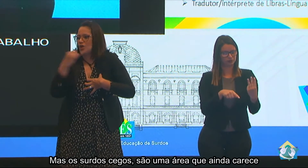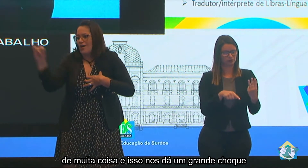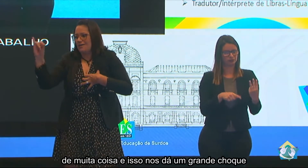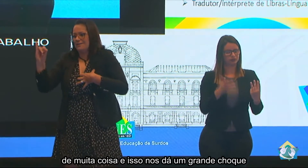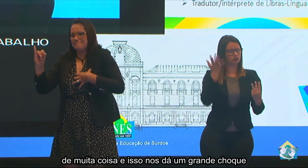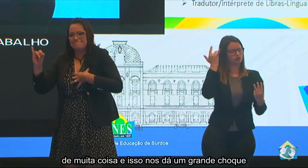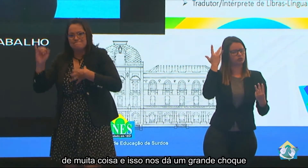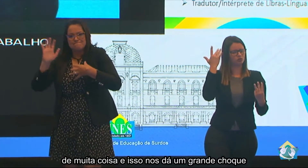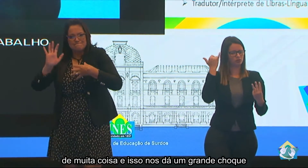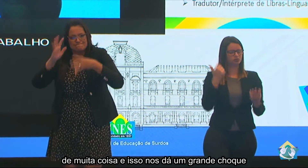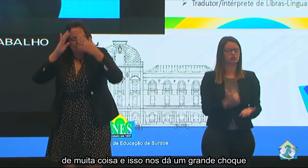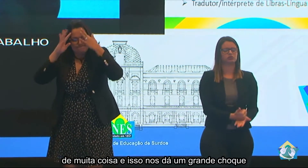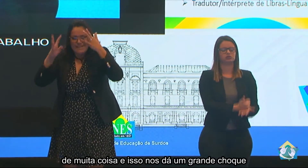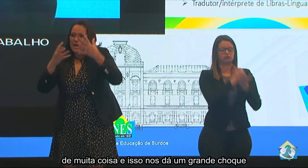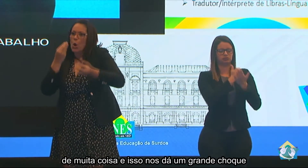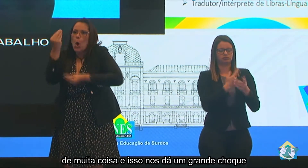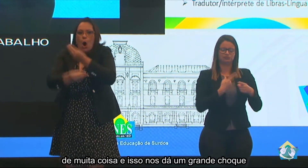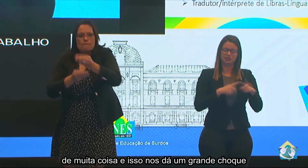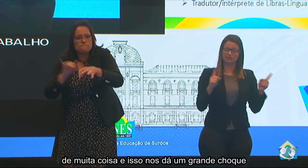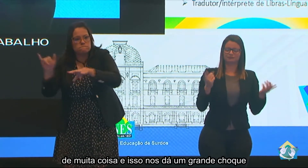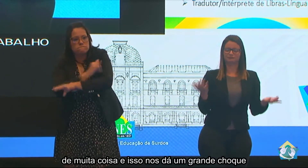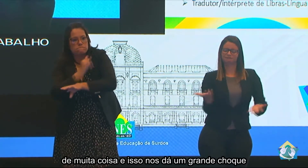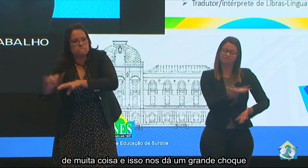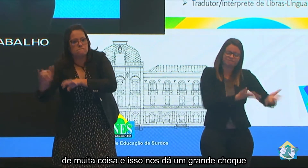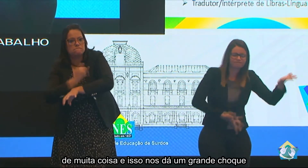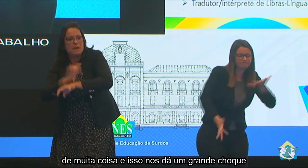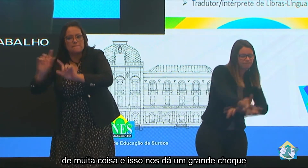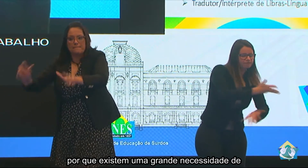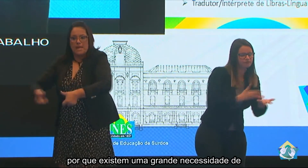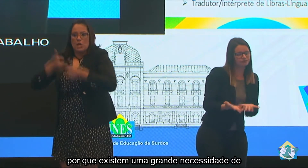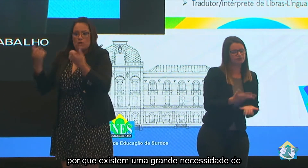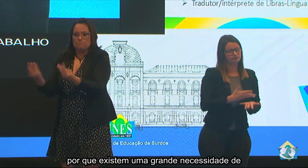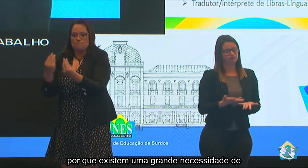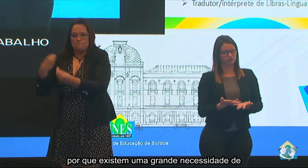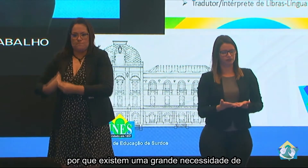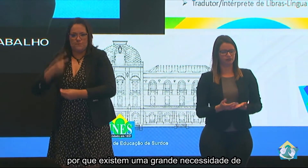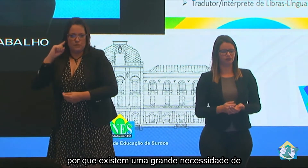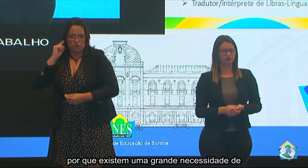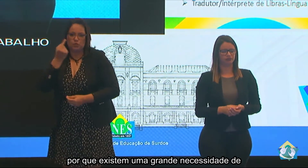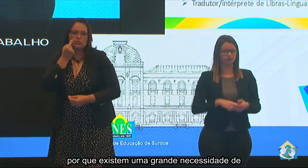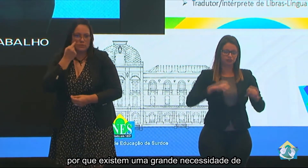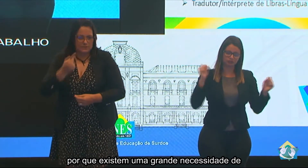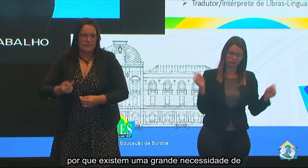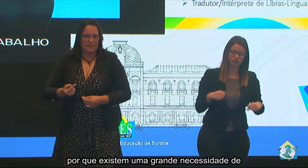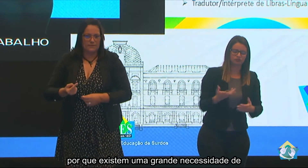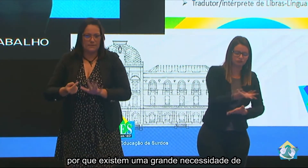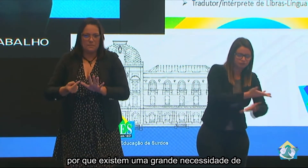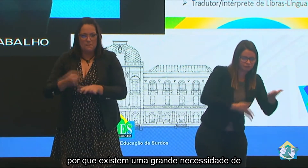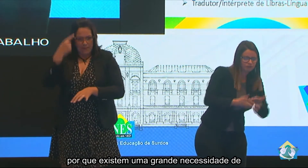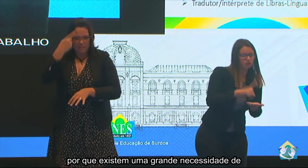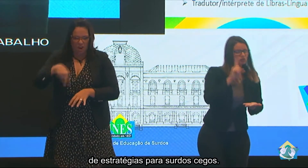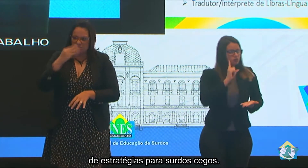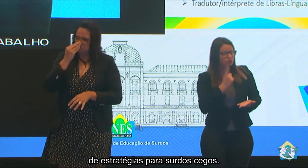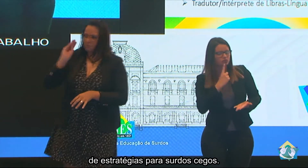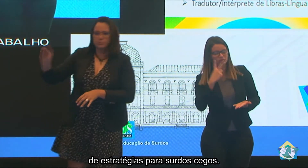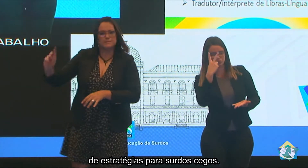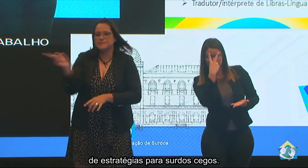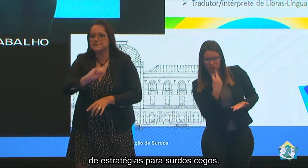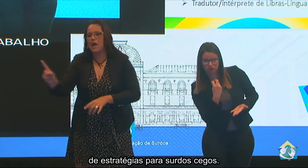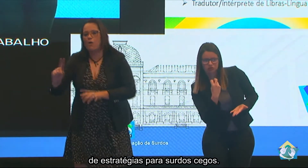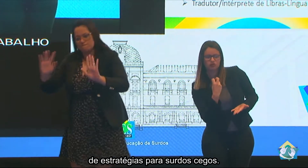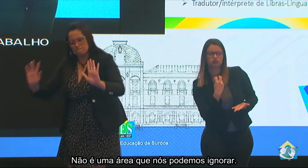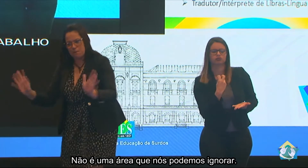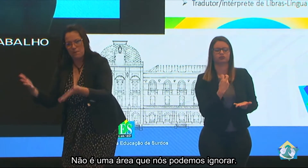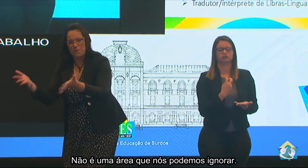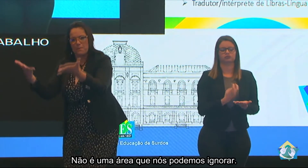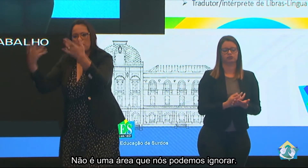carece de muita coisa. Isso nos dá um grande choque, porque existem uma grande necessidade de estratégias para